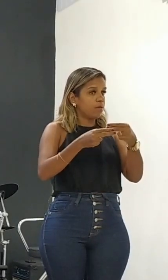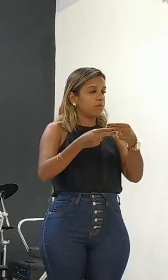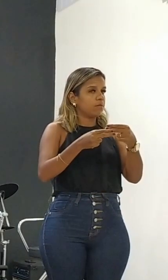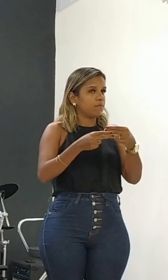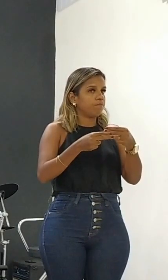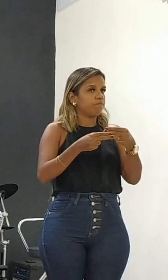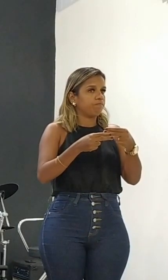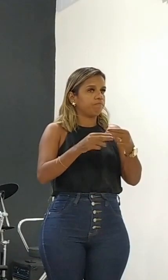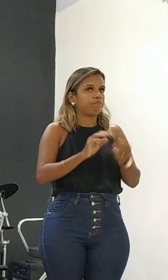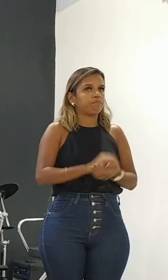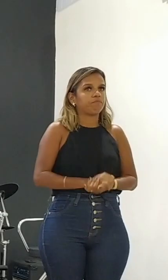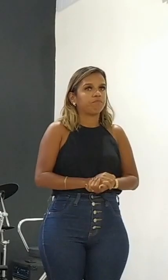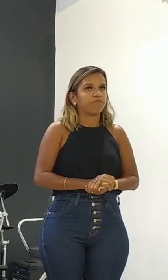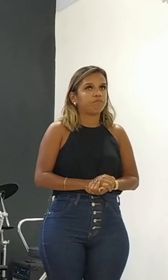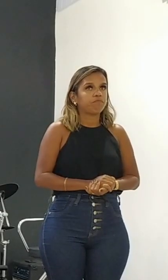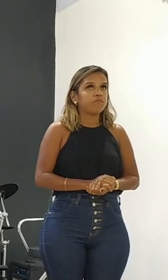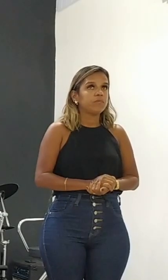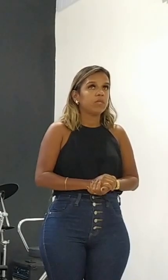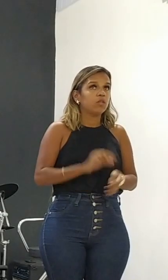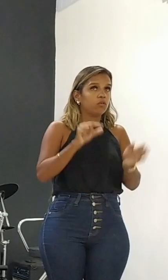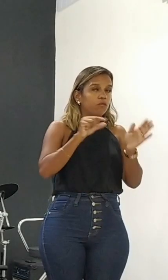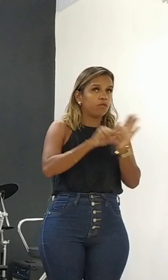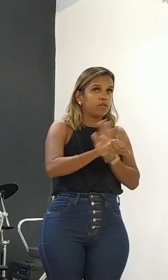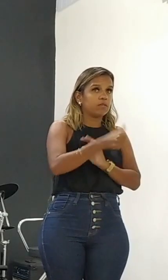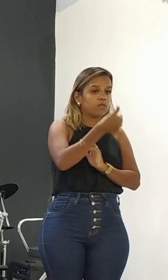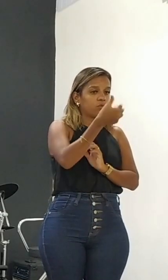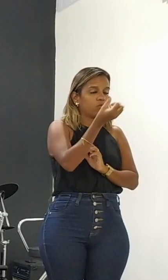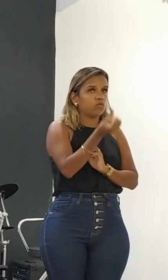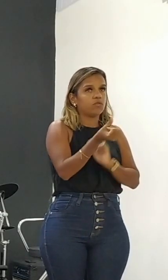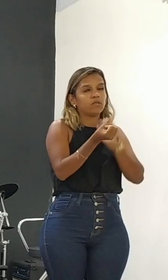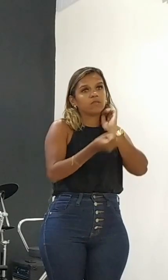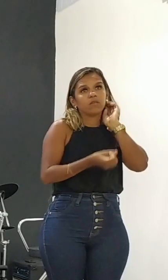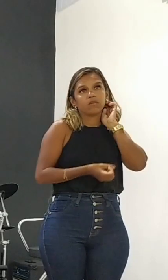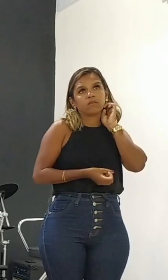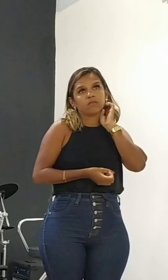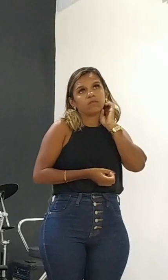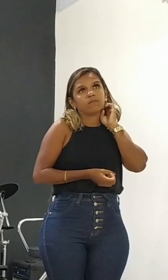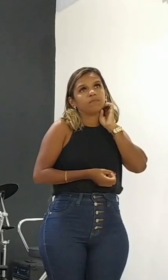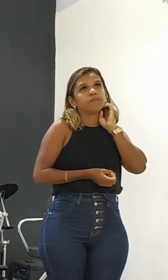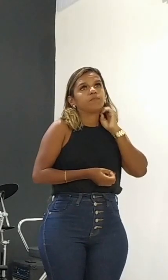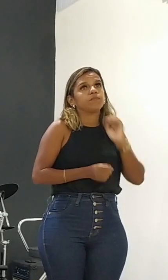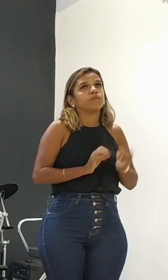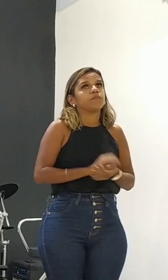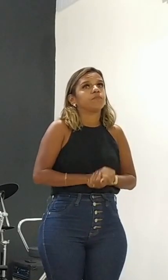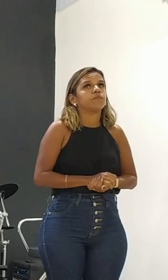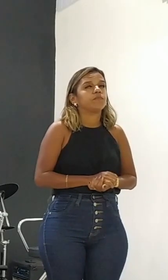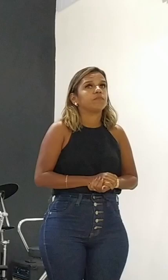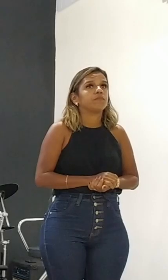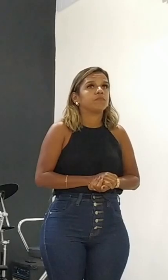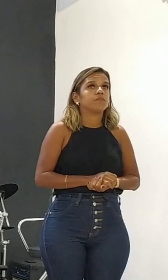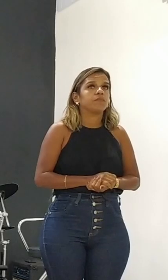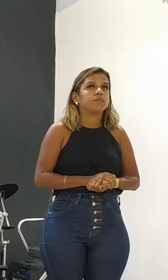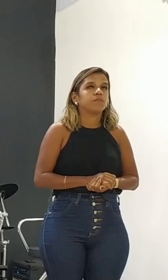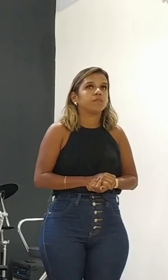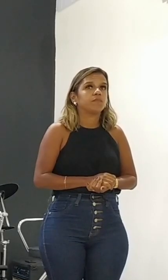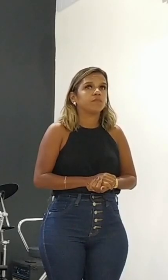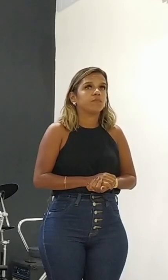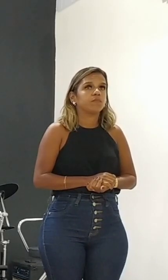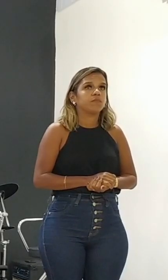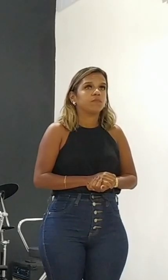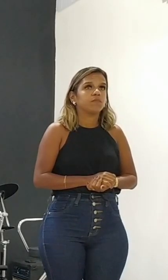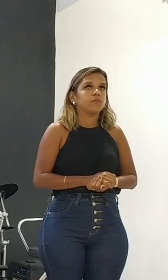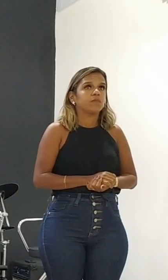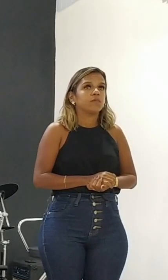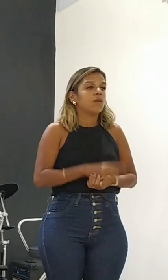para ele. Só lá no versículo 16, né, ele vai dizer assim: e não souberam os magistrados onde